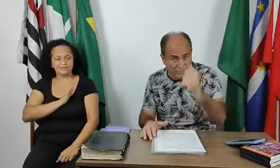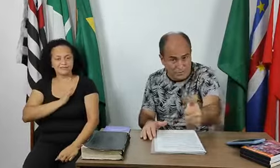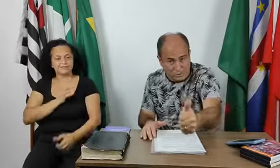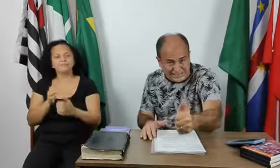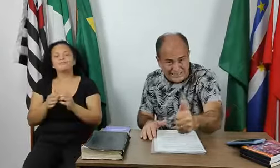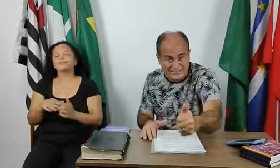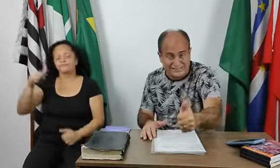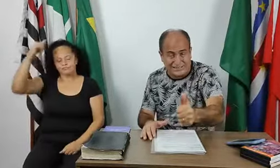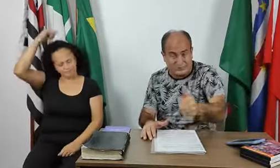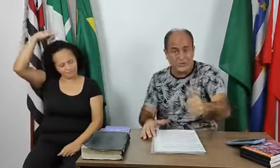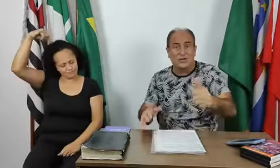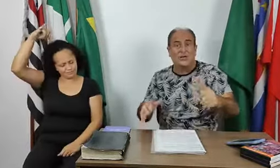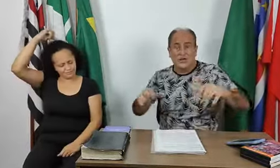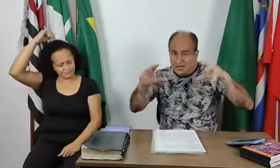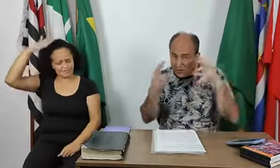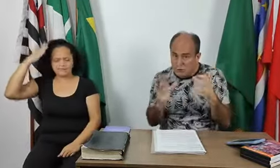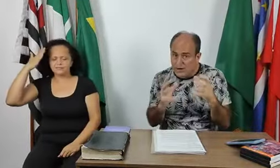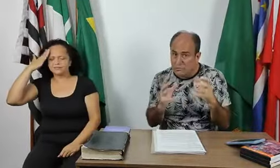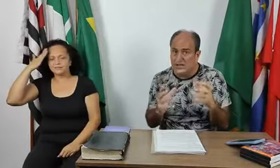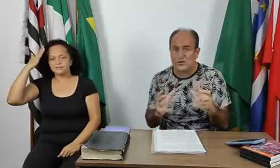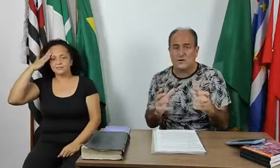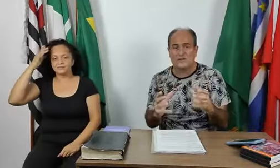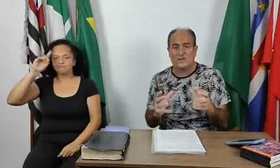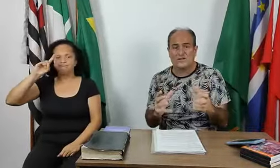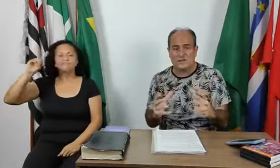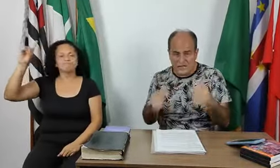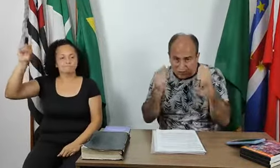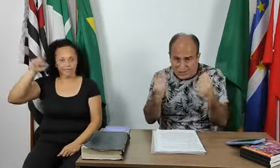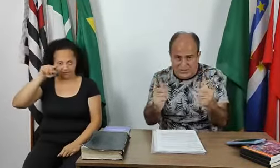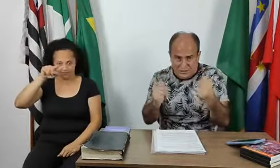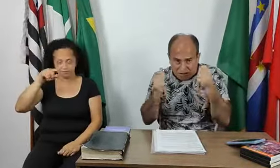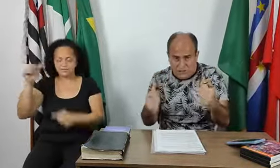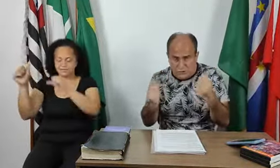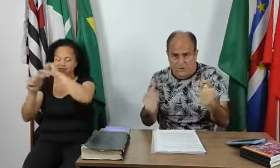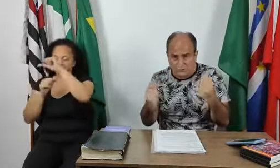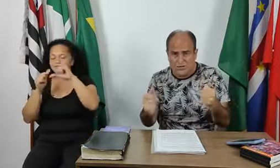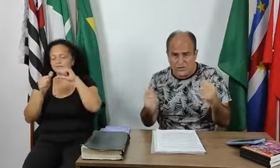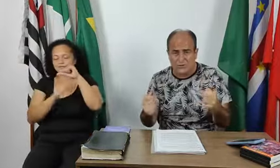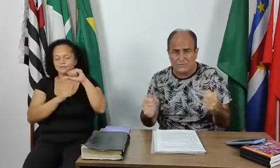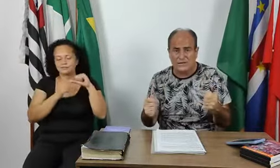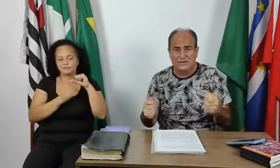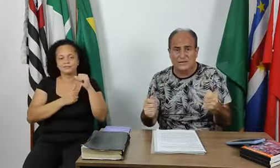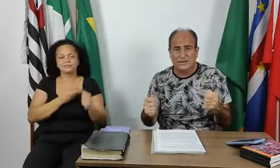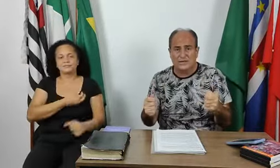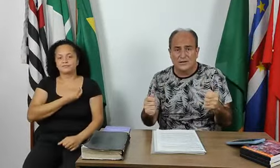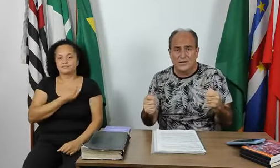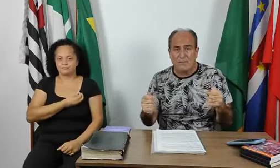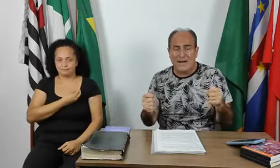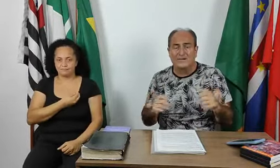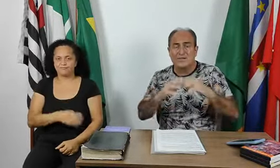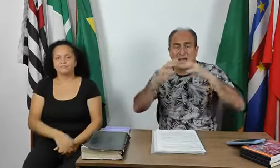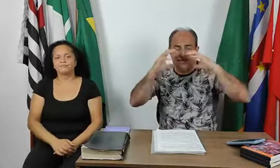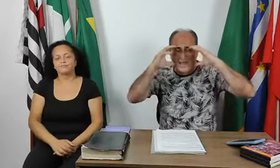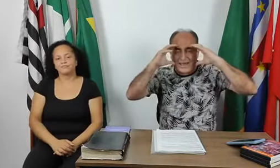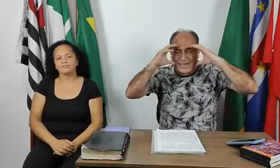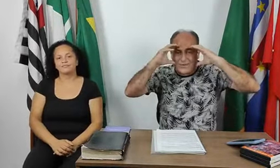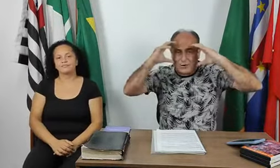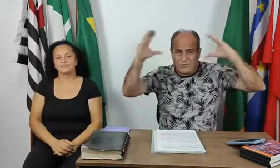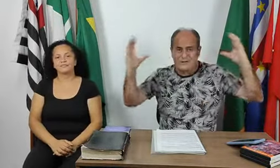a sabedoria de Deus. Isso vai mudar a sua vida. Acredite, isso vai mudar a sua vida. E a partir